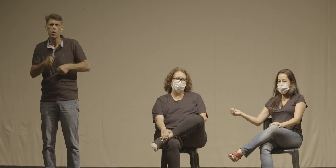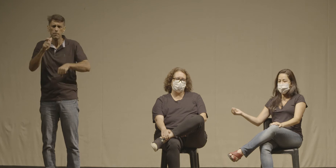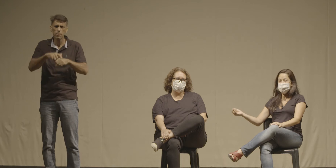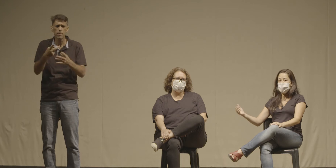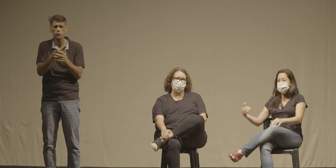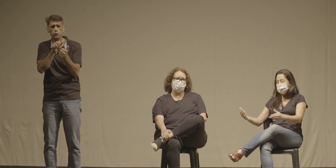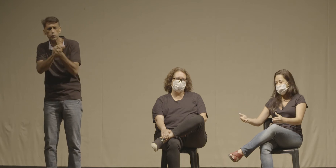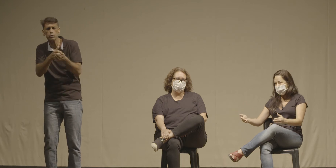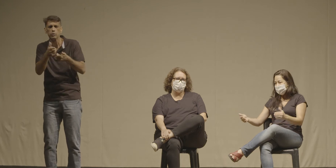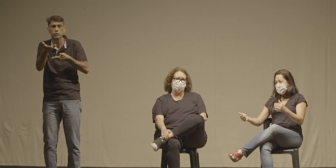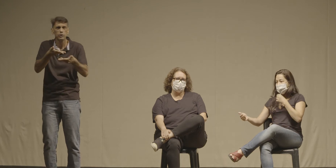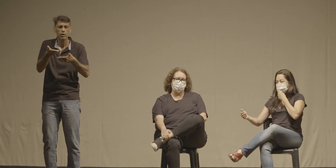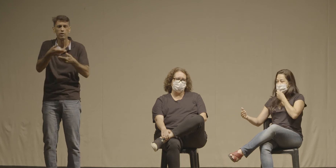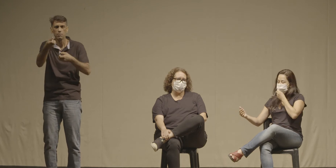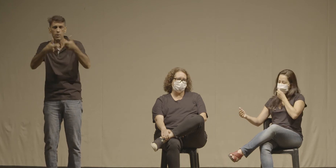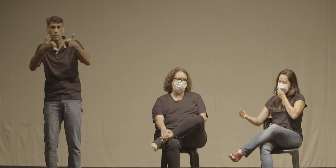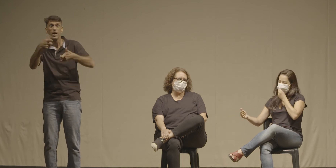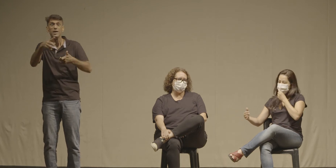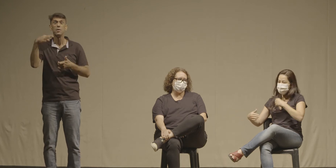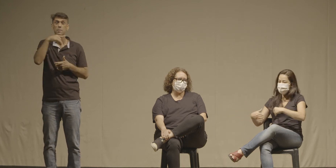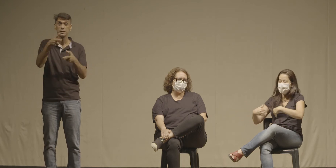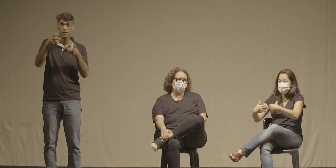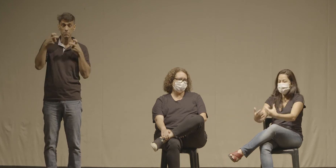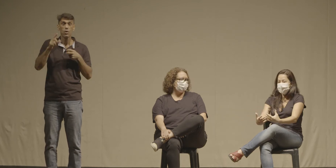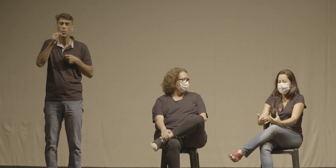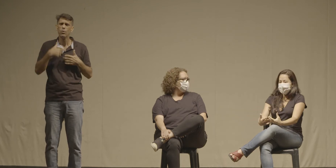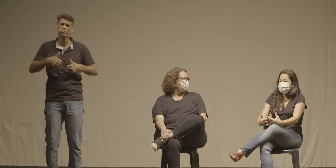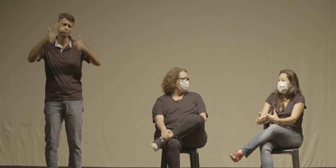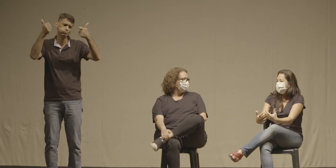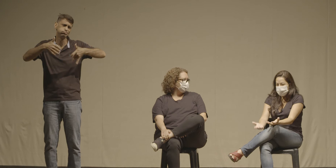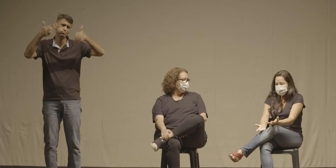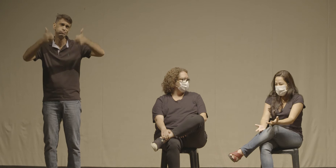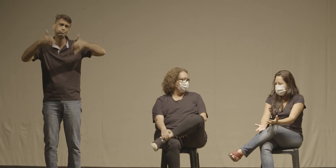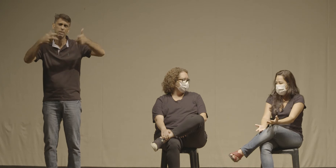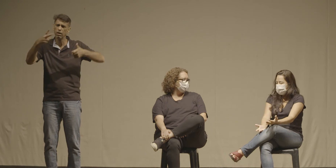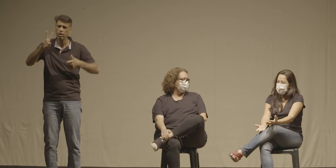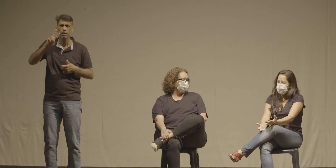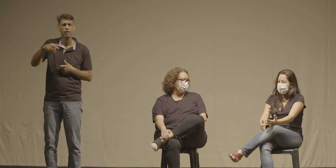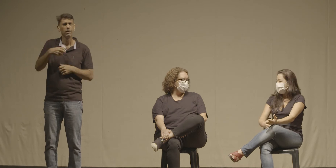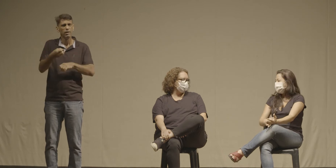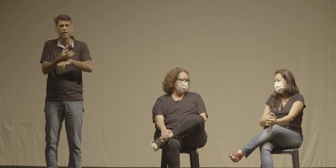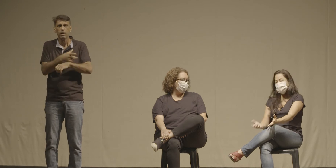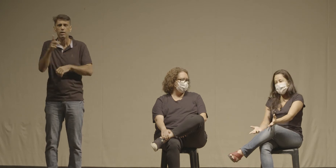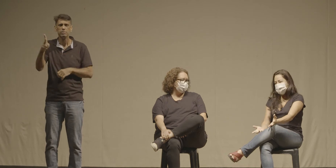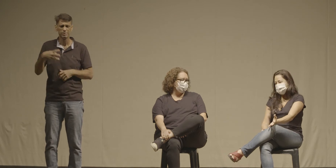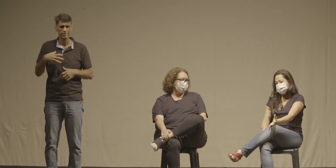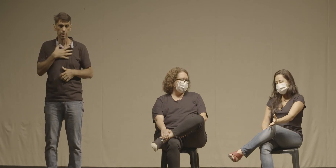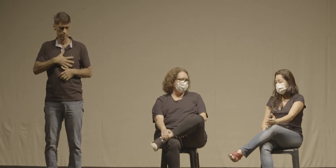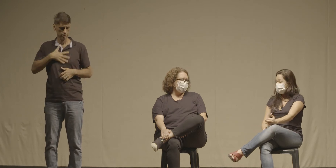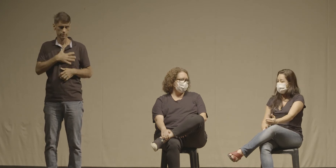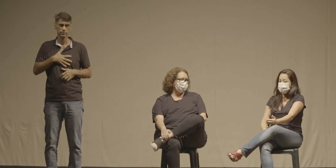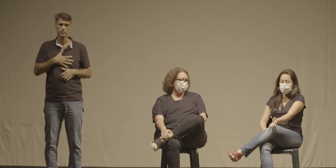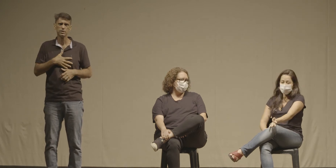momentinho delas e perceber a felicidade delas estarem falando das histórias dela. Para quem não sabe,